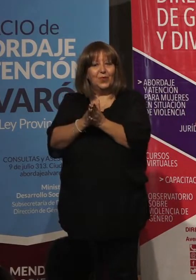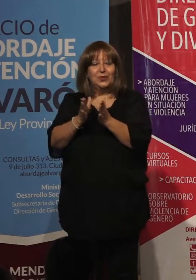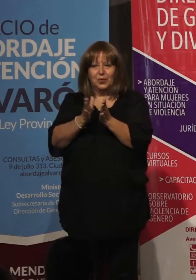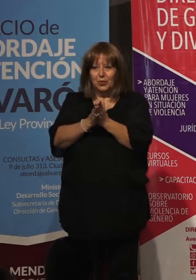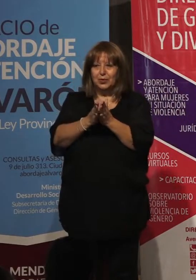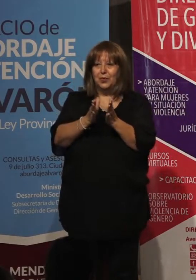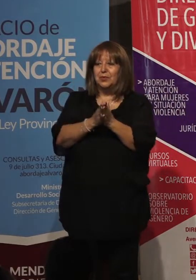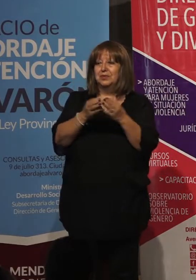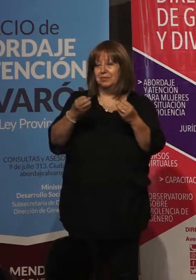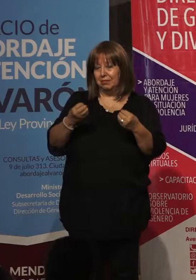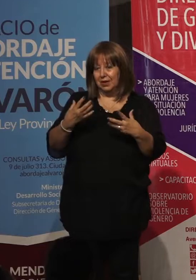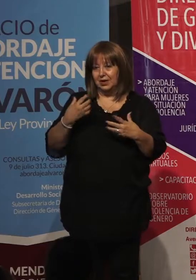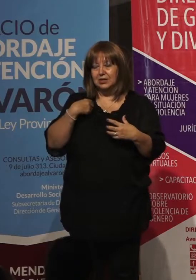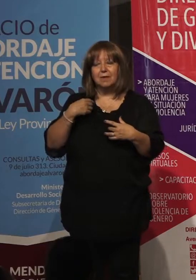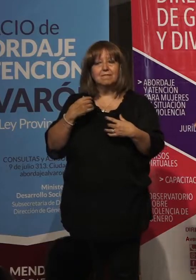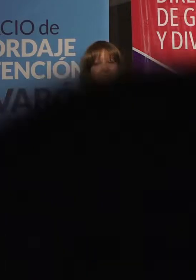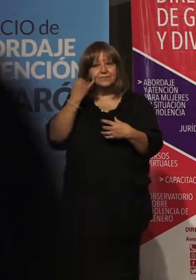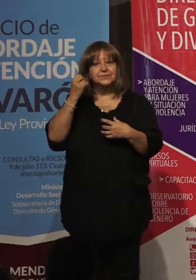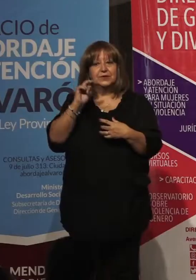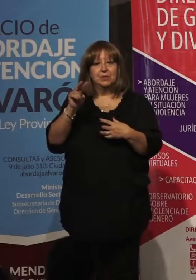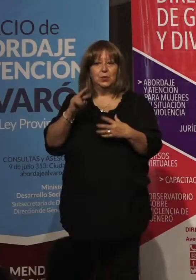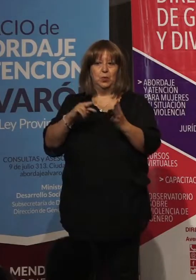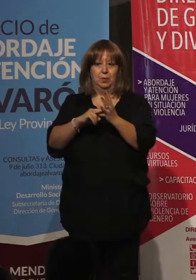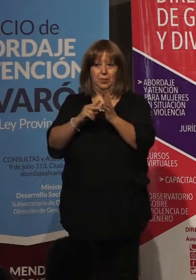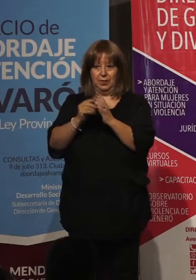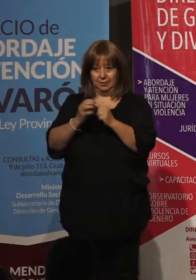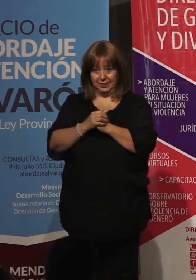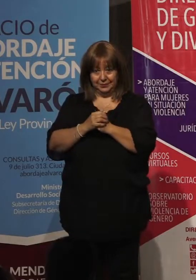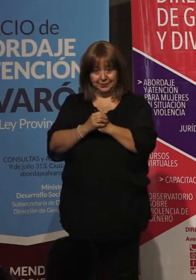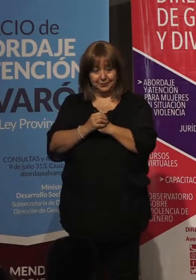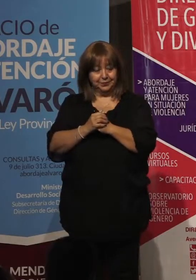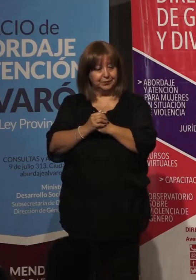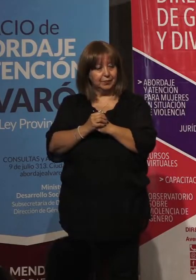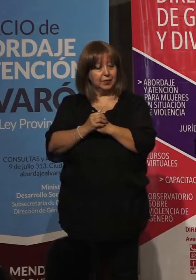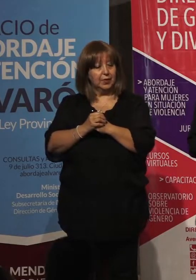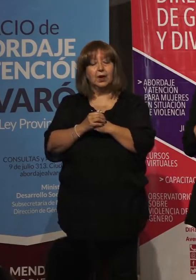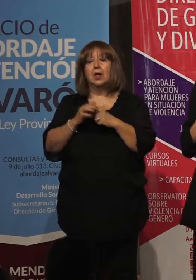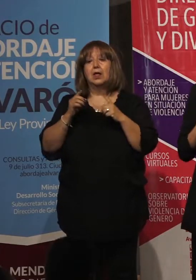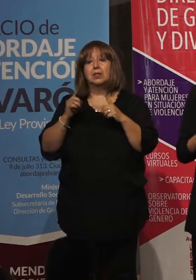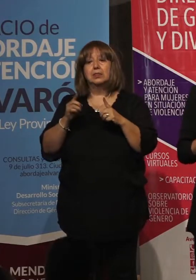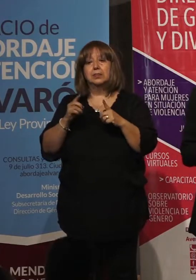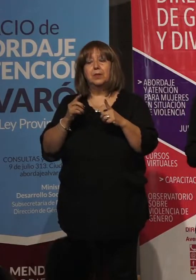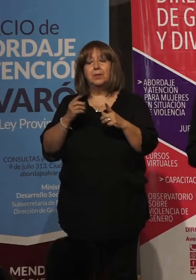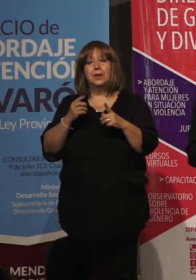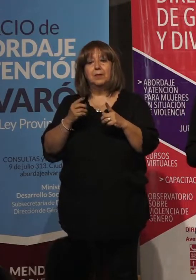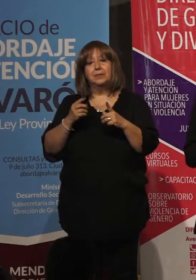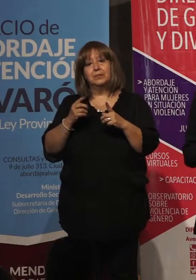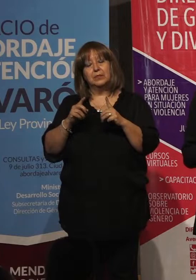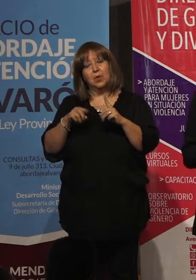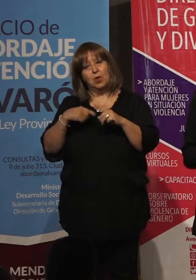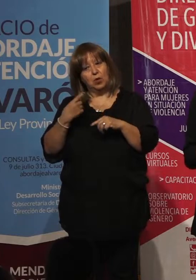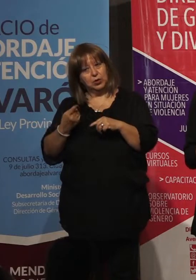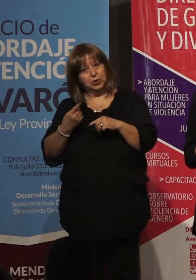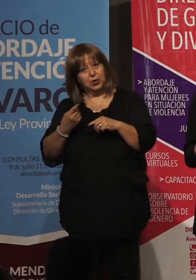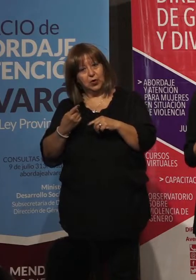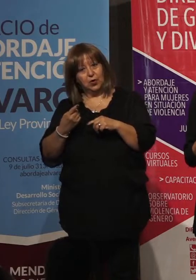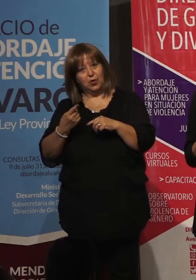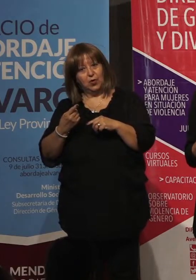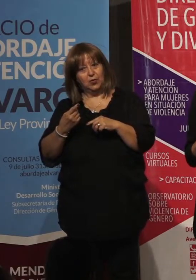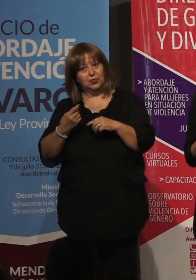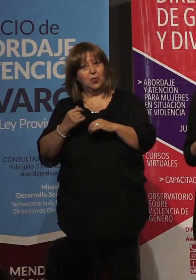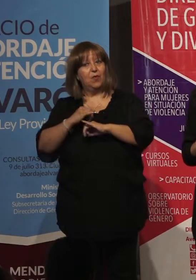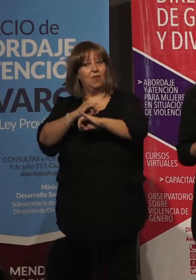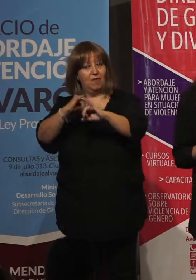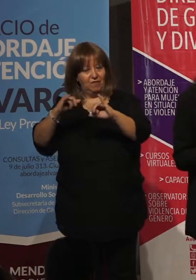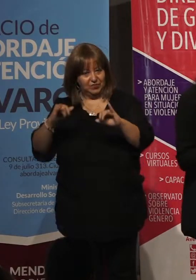juntas acá y que estamos visibilizando una problemática. Y me gustaría, si me permiten, dejarles una